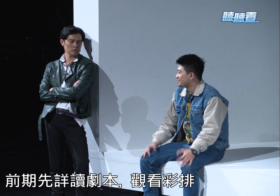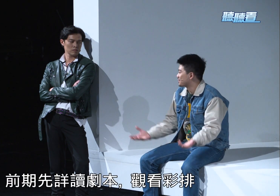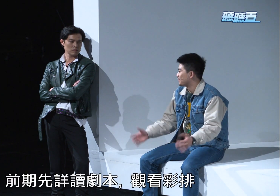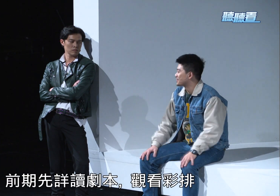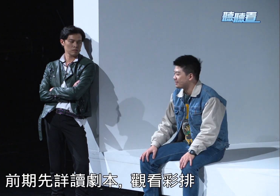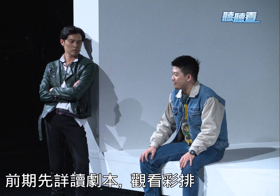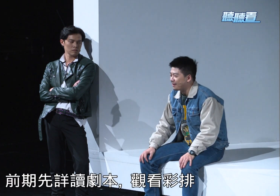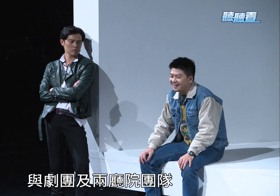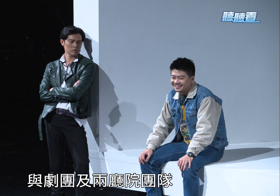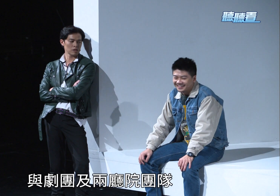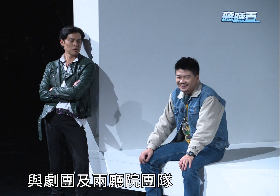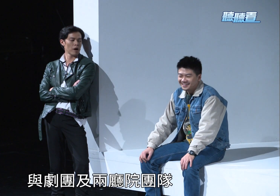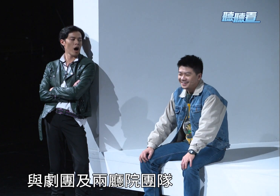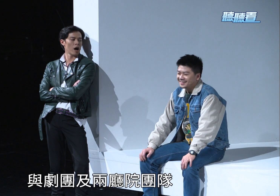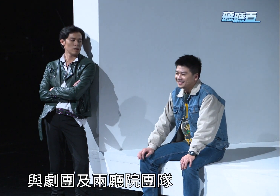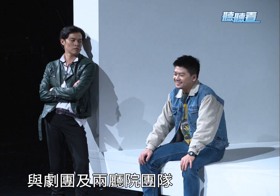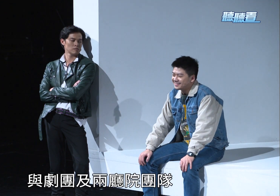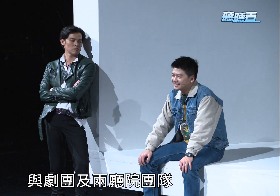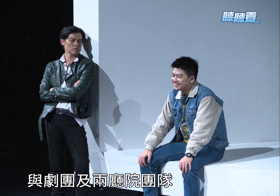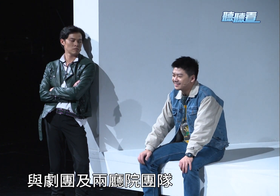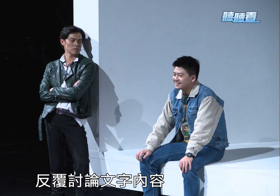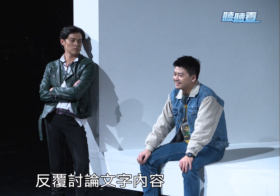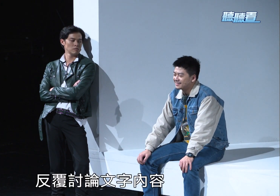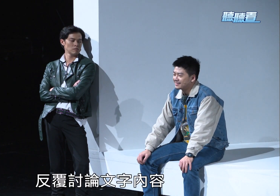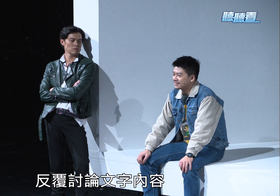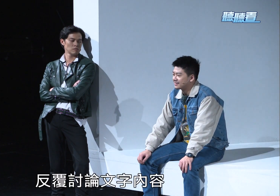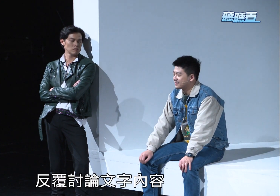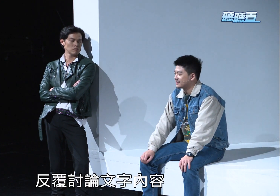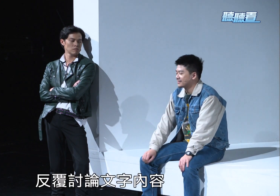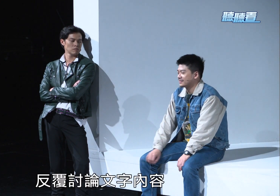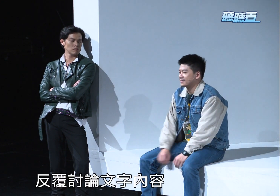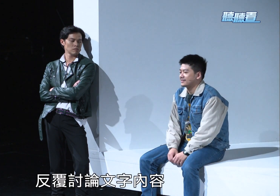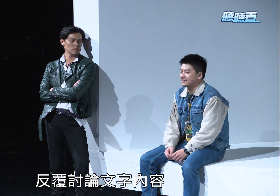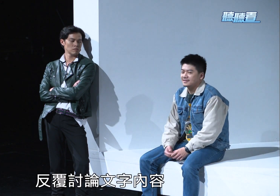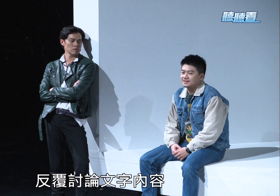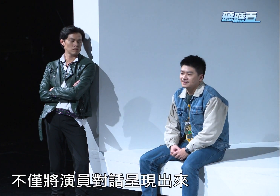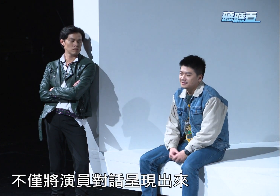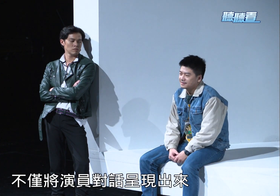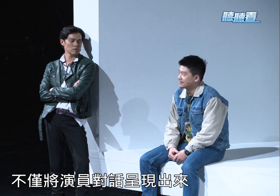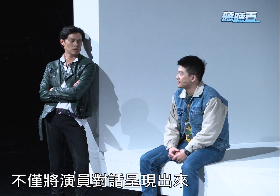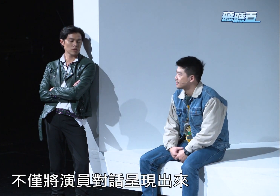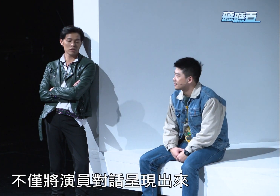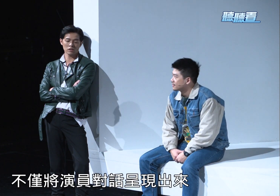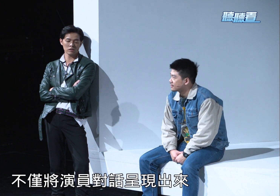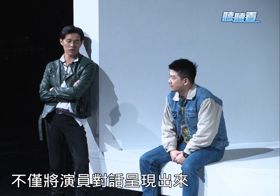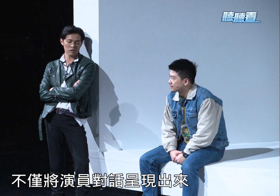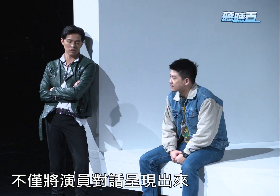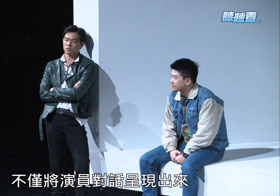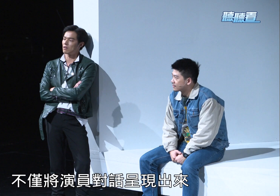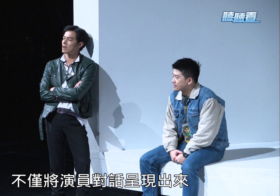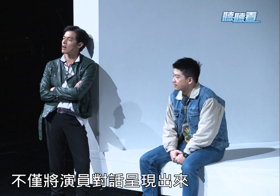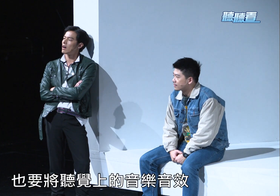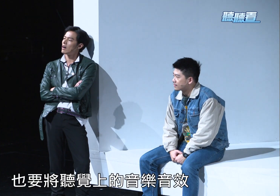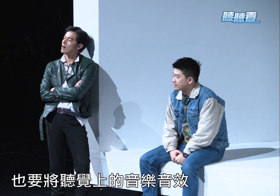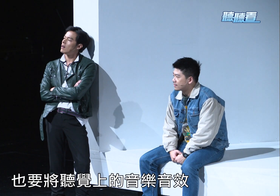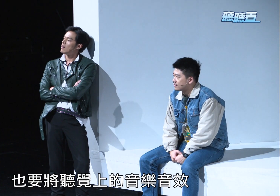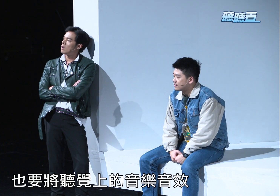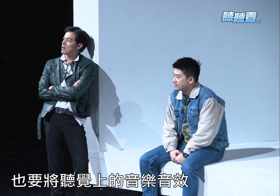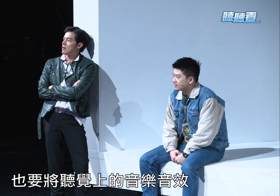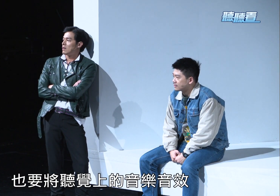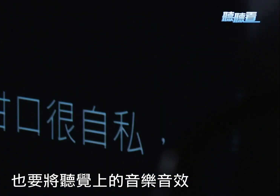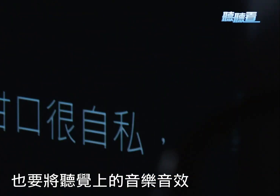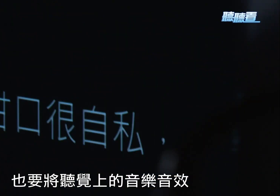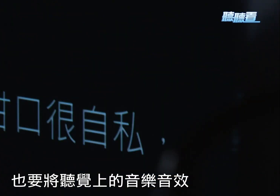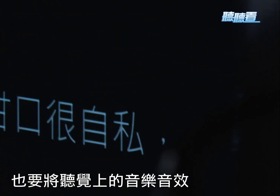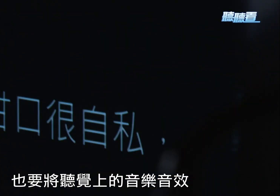观看彩排，与剧团及两厅院团队反复讨论文字内容， 不仅将演员对话呈现出来，也要将听